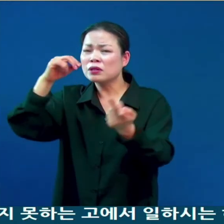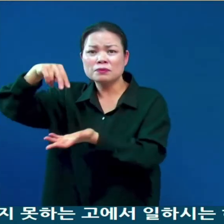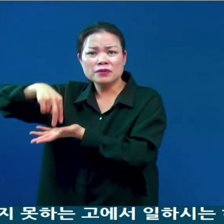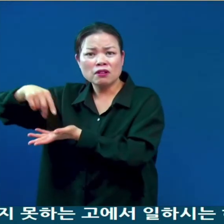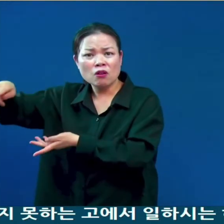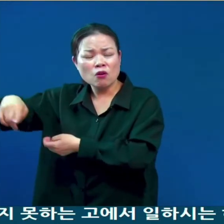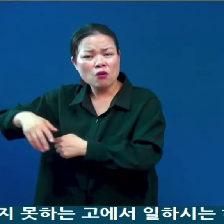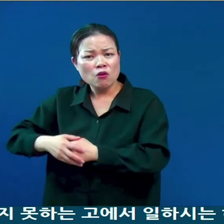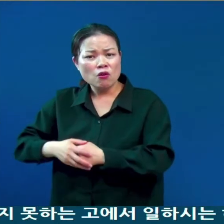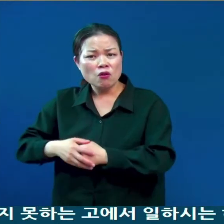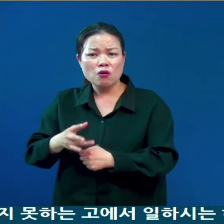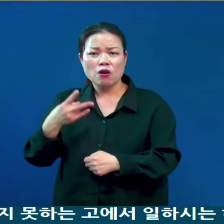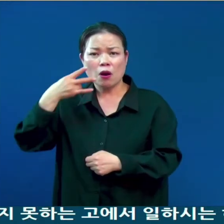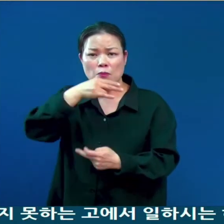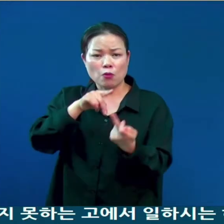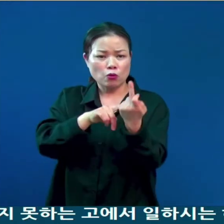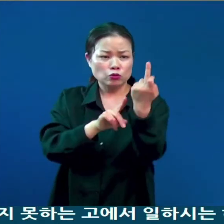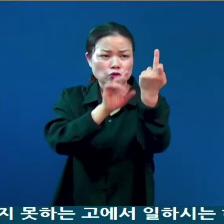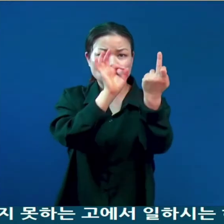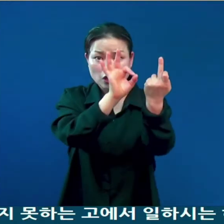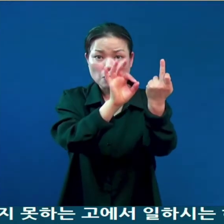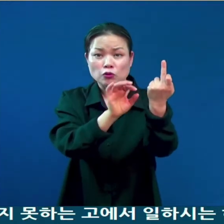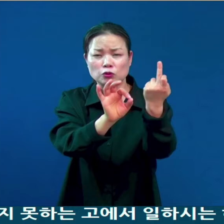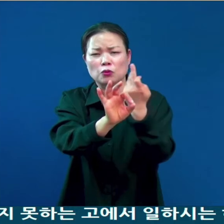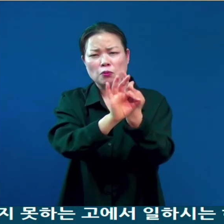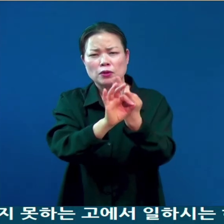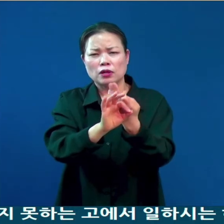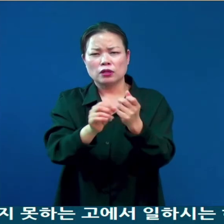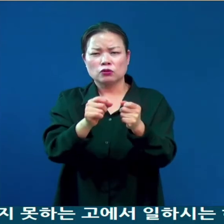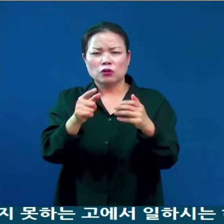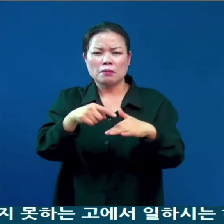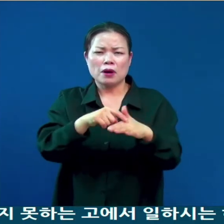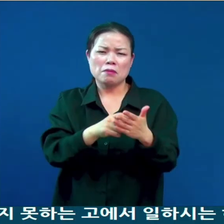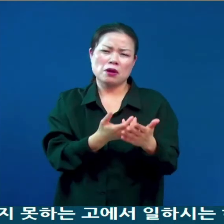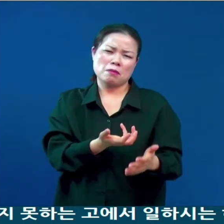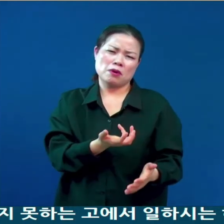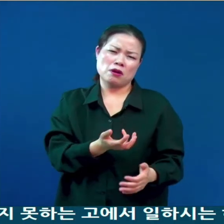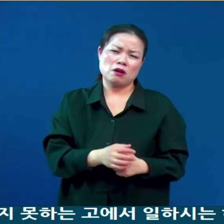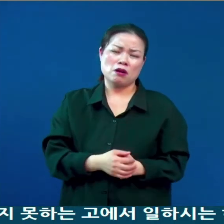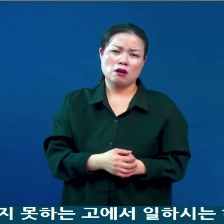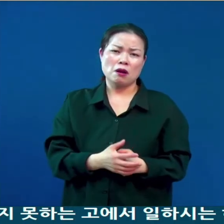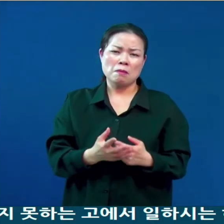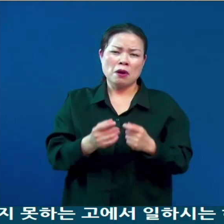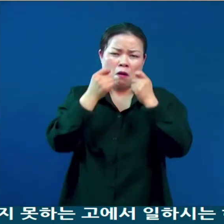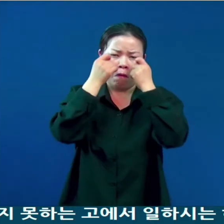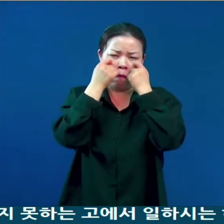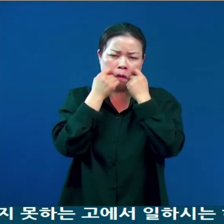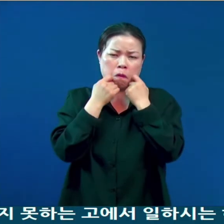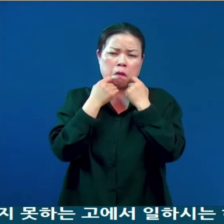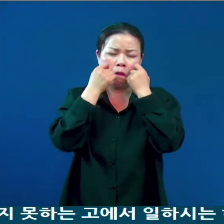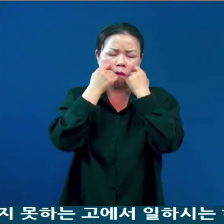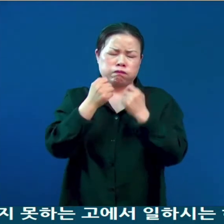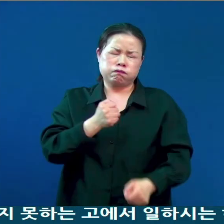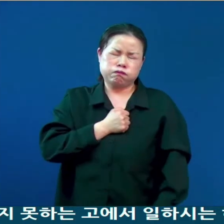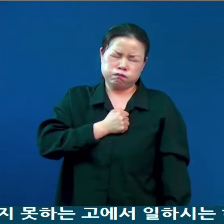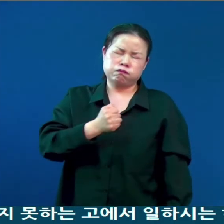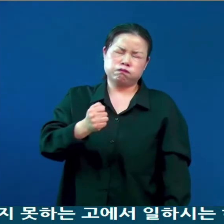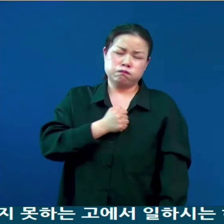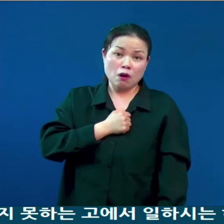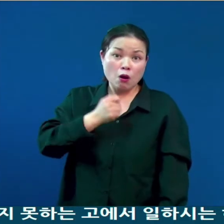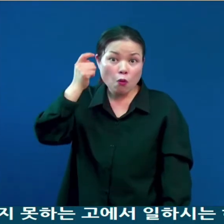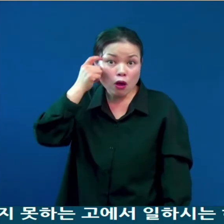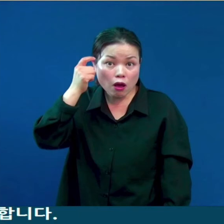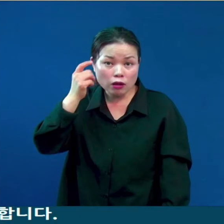어쩌면 모르드게의 모습을 보면 그동안 참 가슴이 많이 아팠겠죠. 많이 울었고 많이 통곡했을 겁니다.